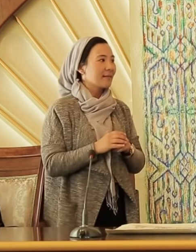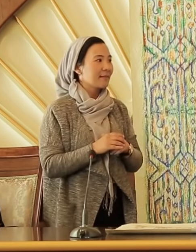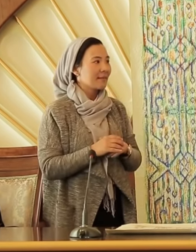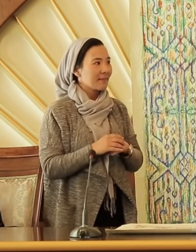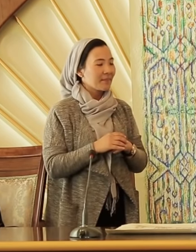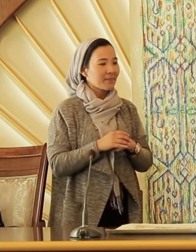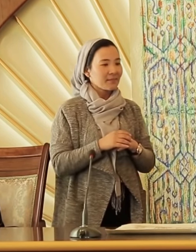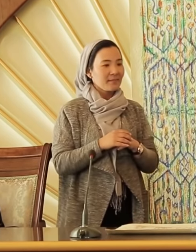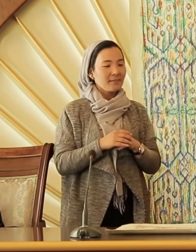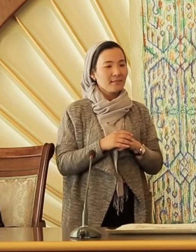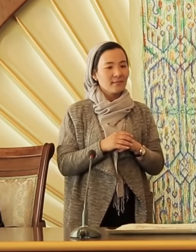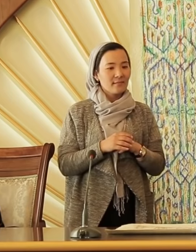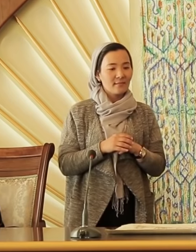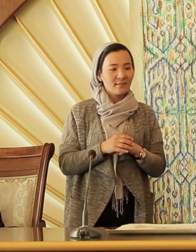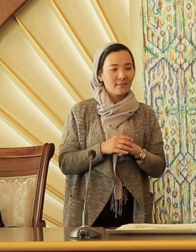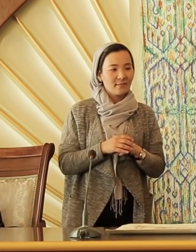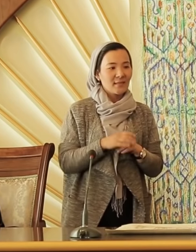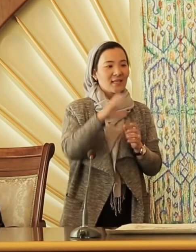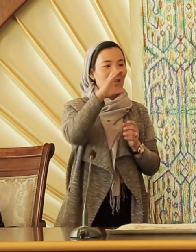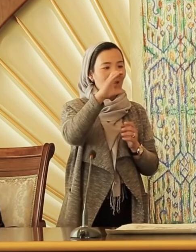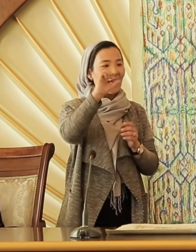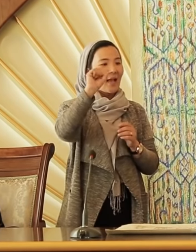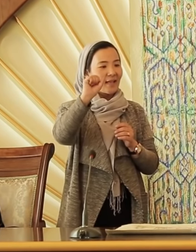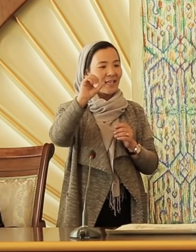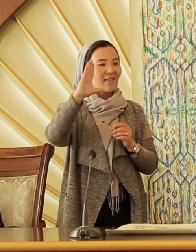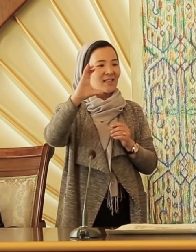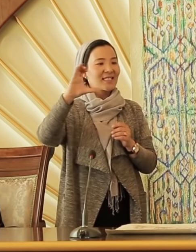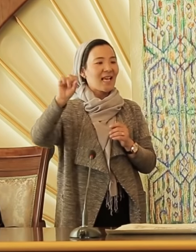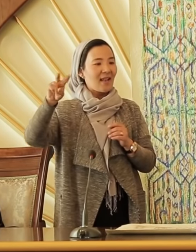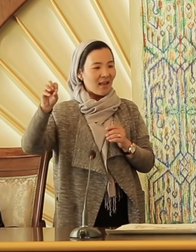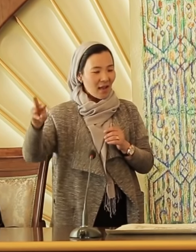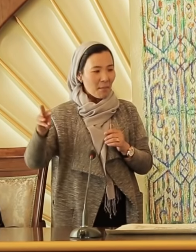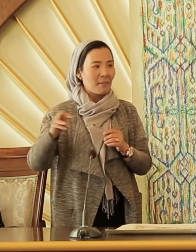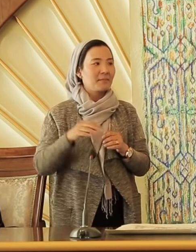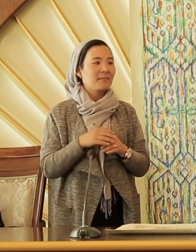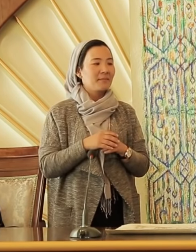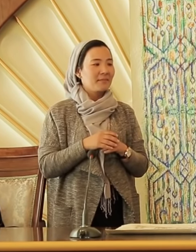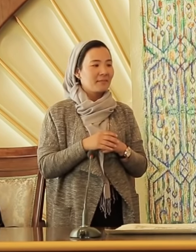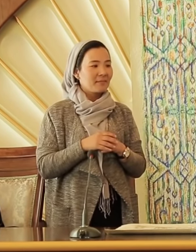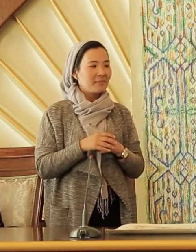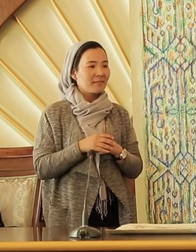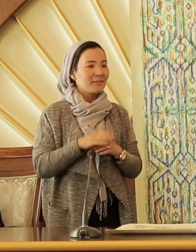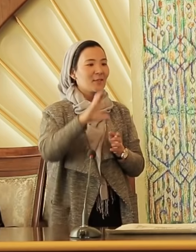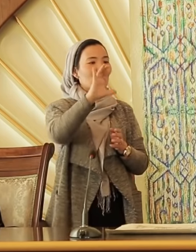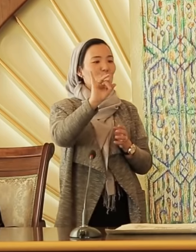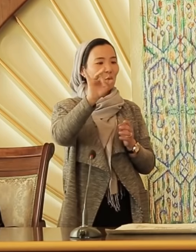hadislari. Qolnabiyan sallallohu alayhi vasallam degan ulamo ummati kanbiyai bani